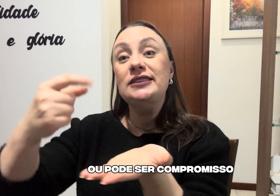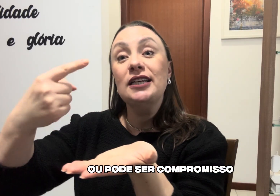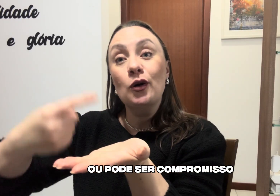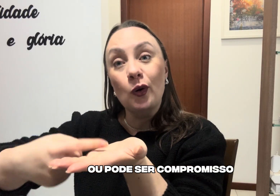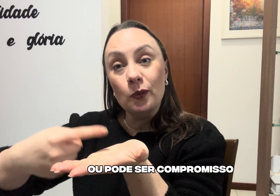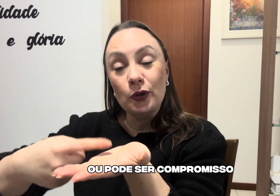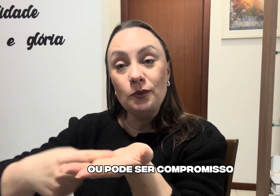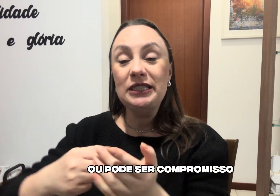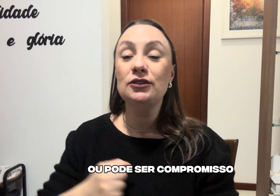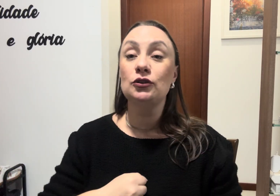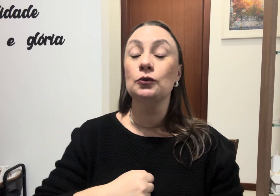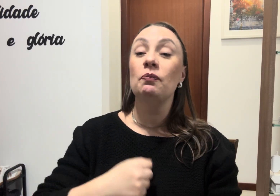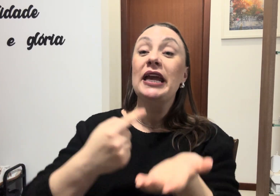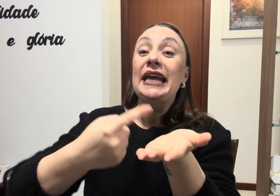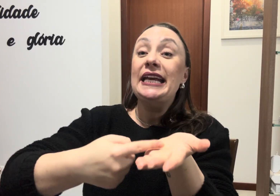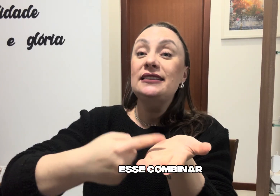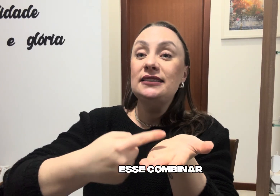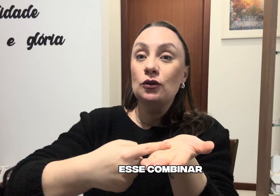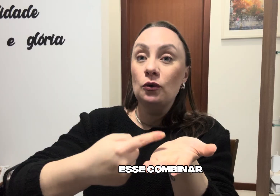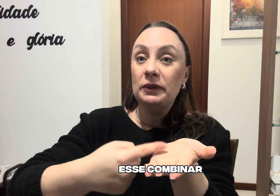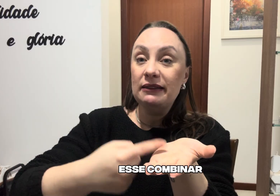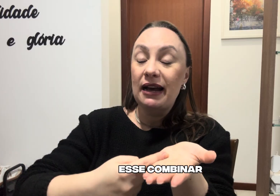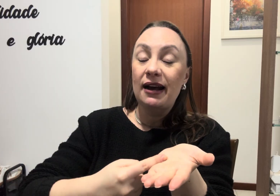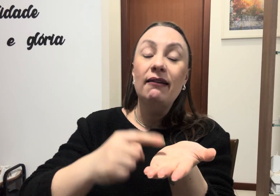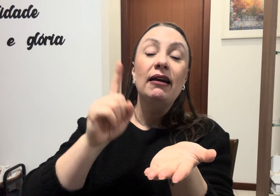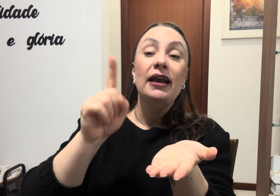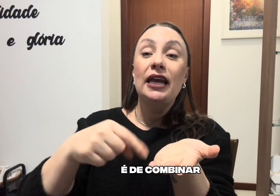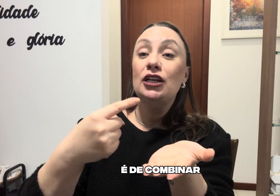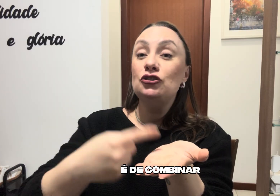ser compromisso. Esse combinar é de